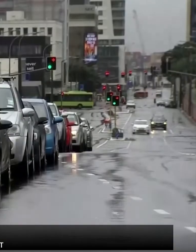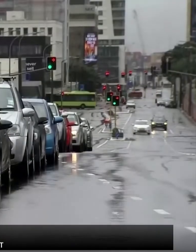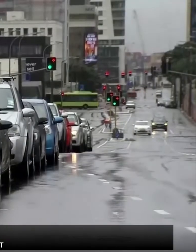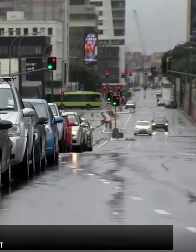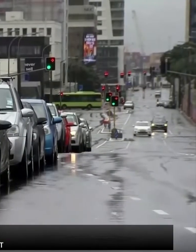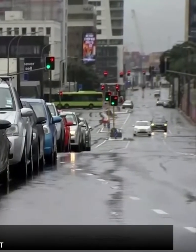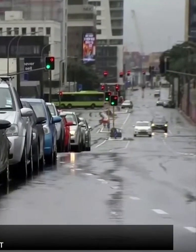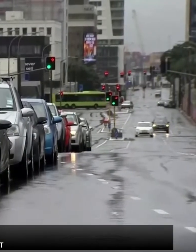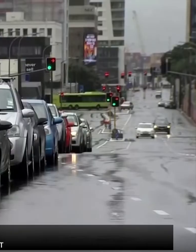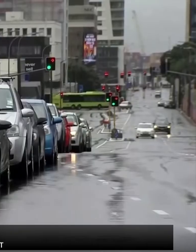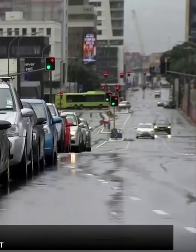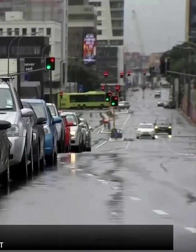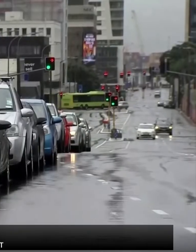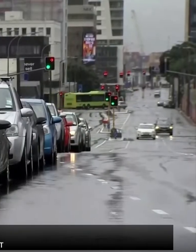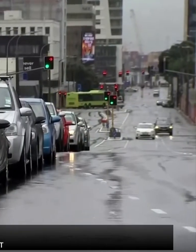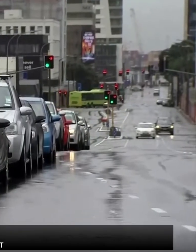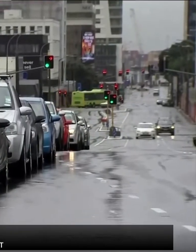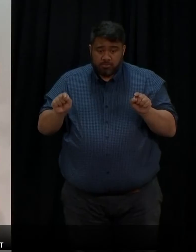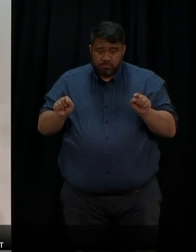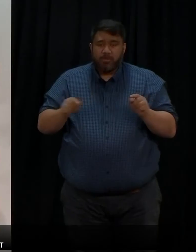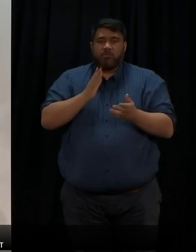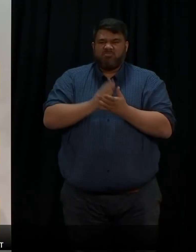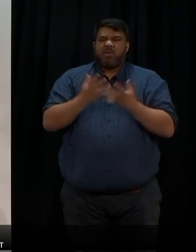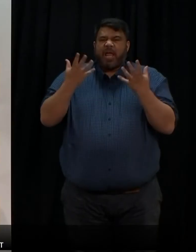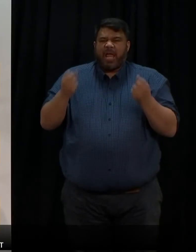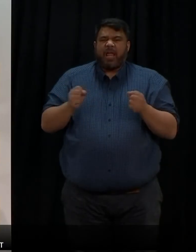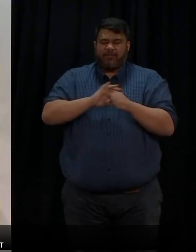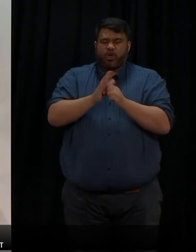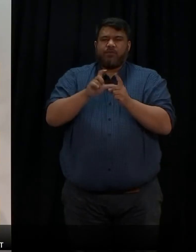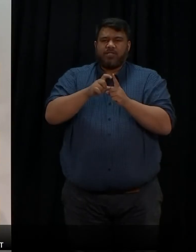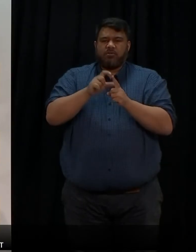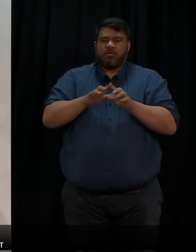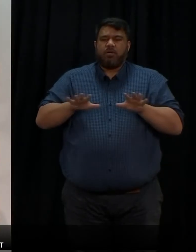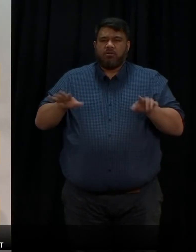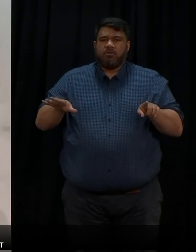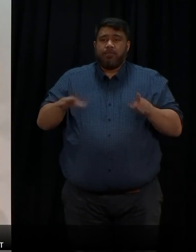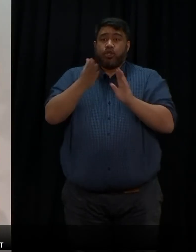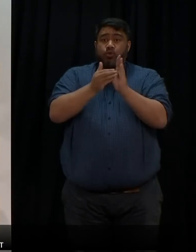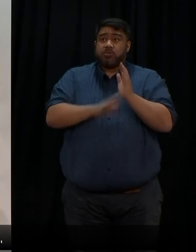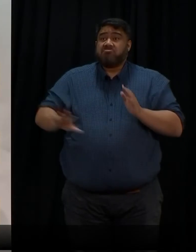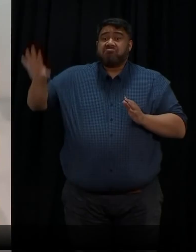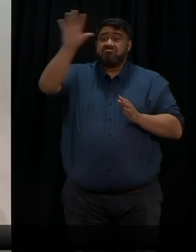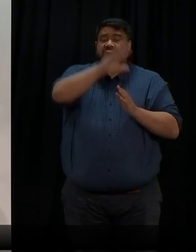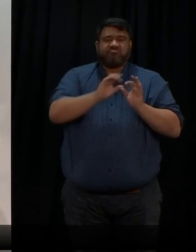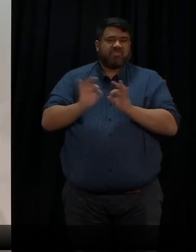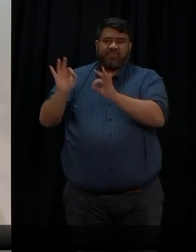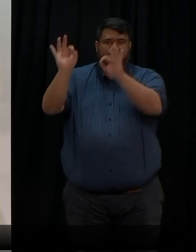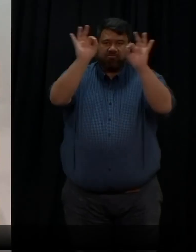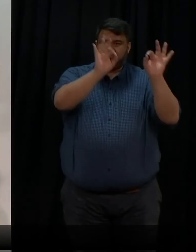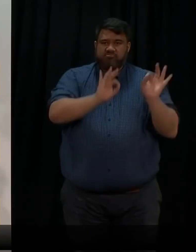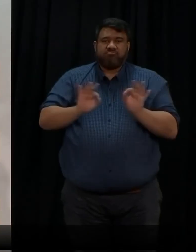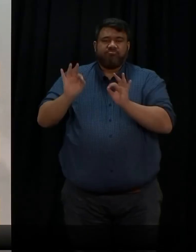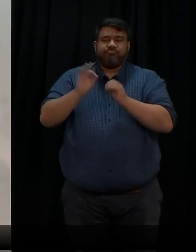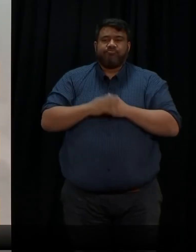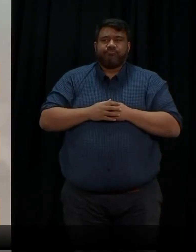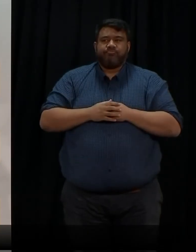hónap végéig meghosszabbították a korlátozásokat. Bár lassan kezdjük megérteni, hogyan terjed a delta variáns, mégis